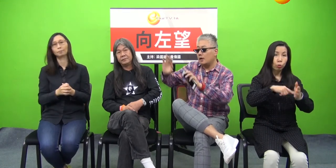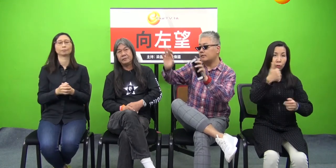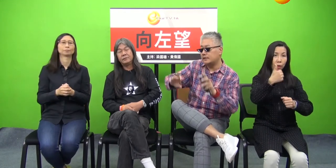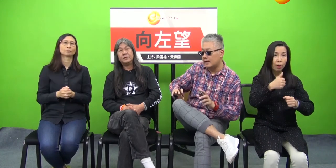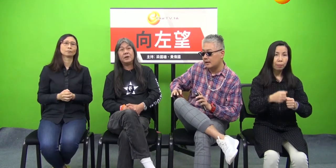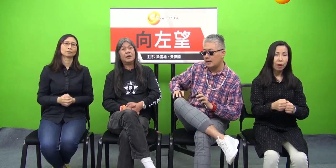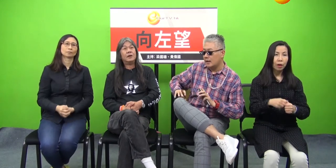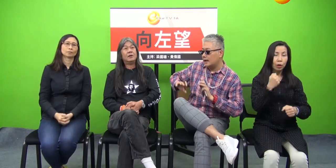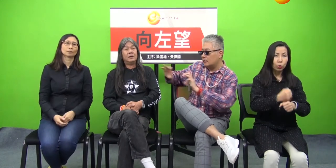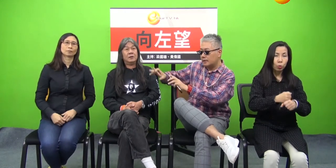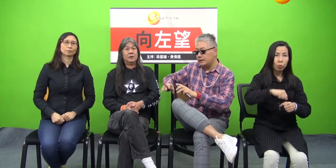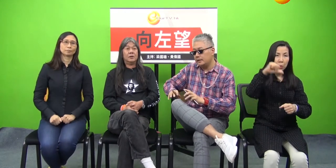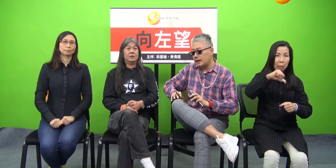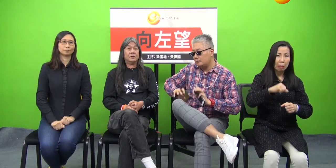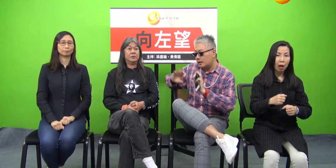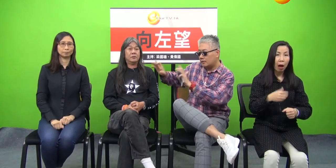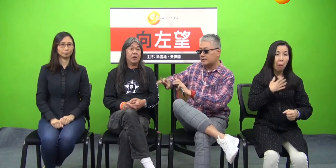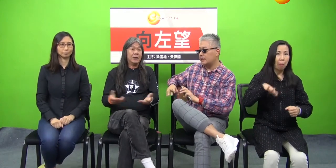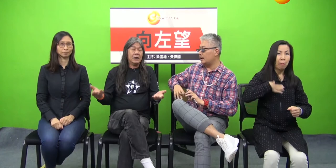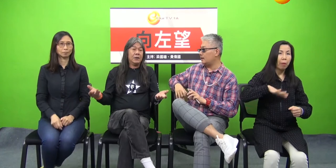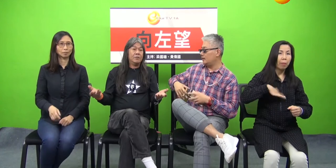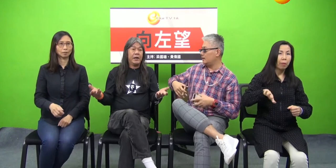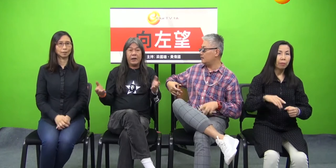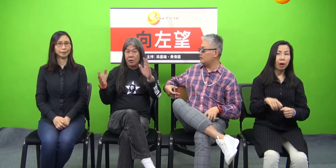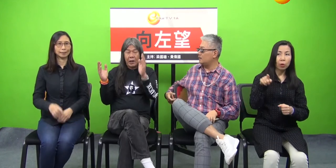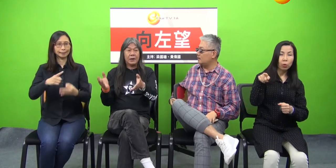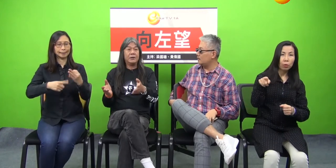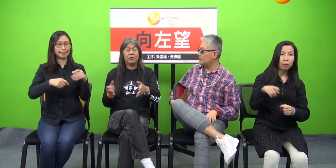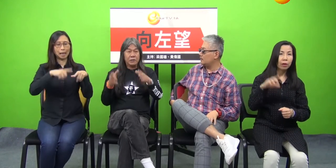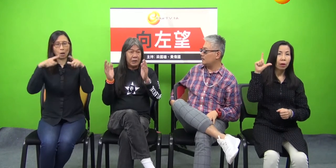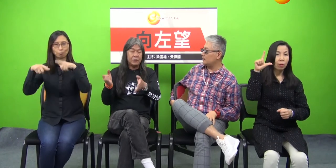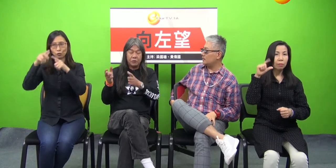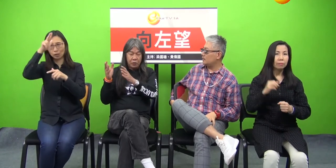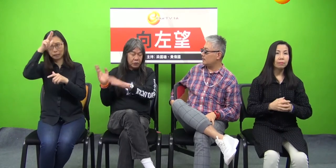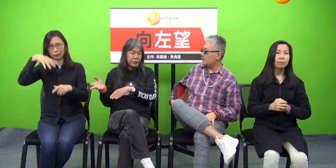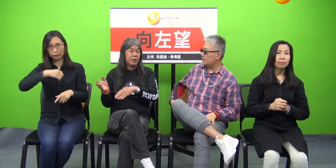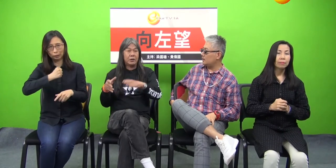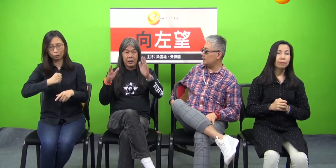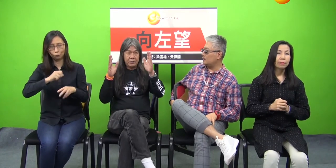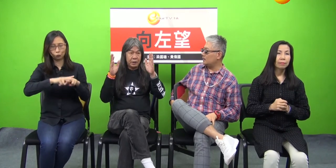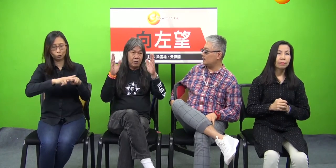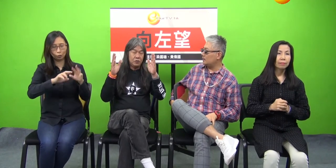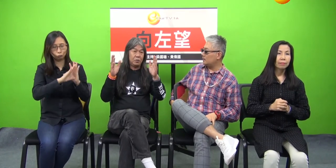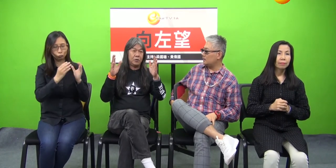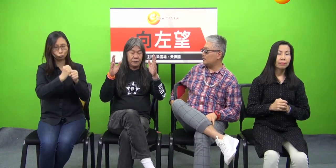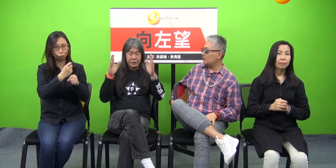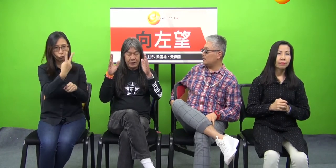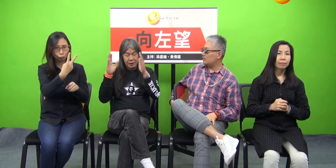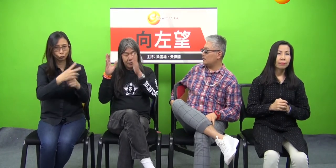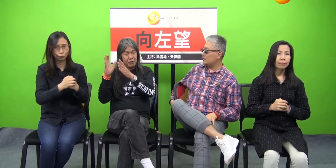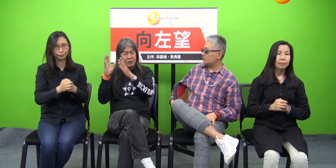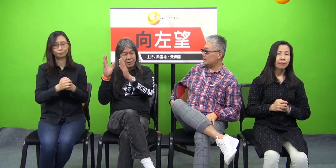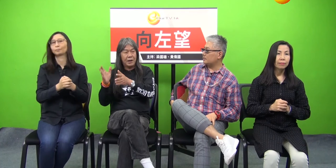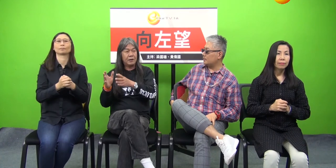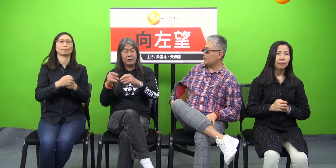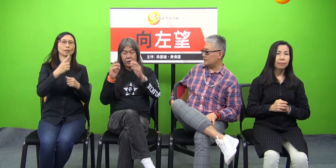唔關我事噶，係梁君彥噶，唔關我事。 好簡單，林鄭而家就好簡單。而家共產黨就做咗兩樣嘢，我哋大家嗱向左望，整一